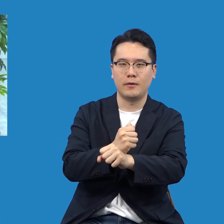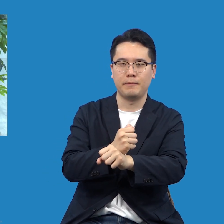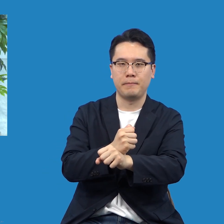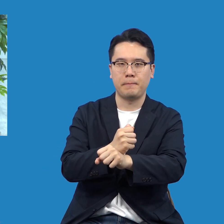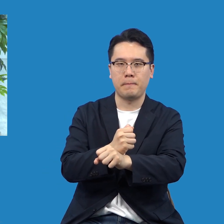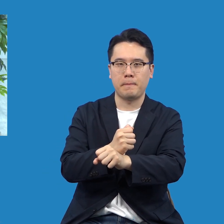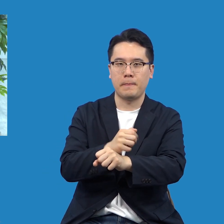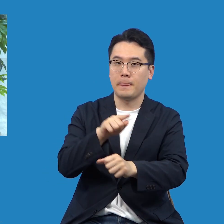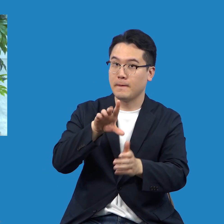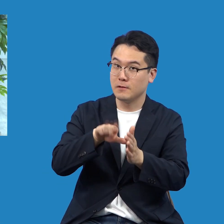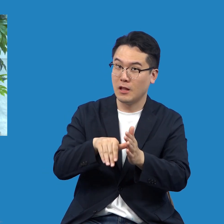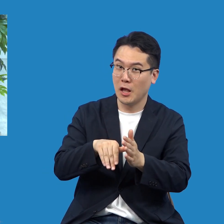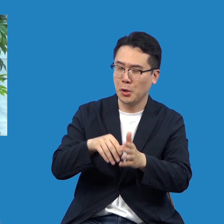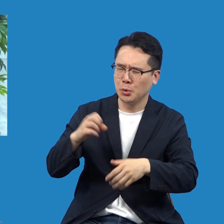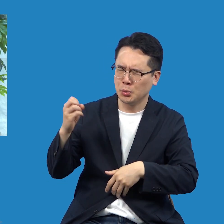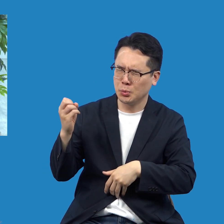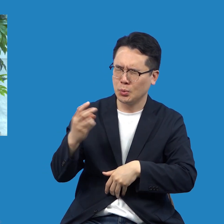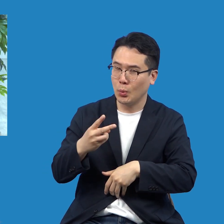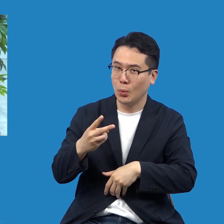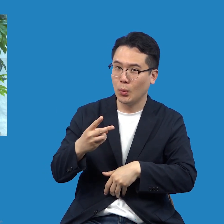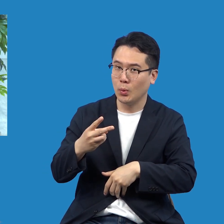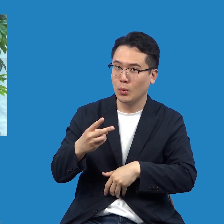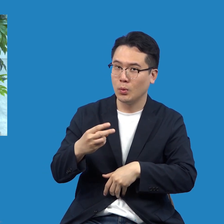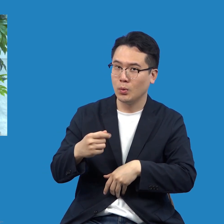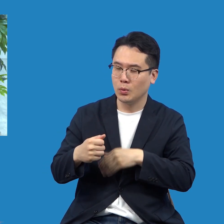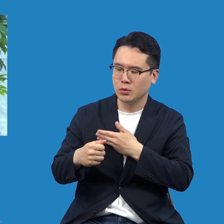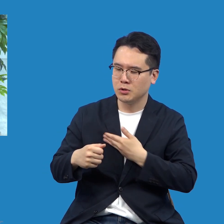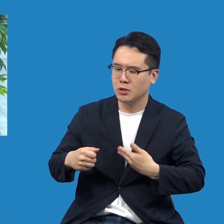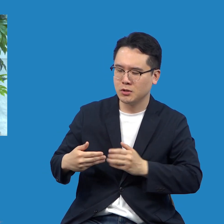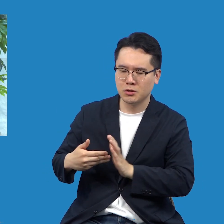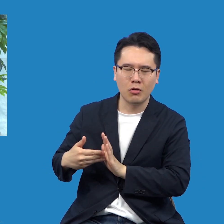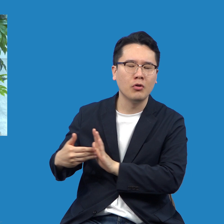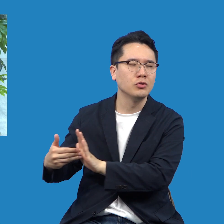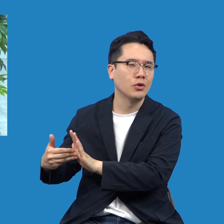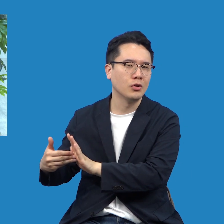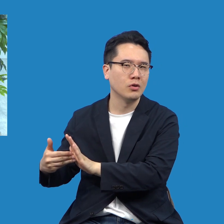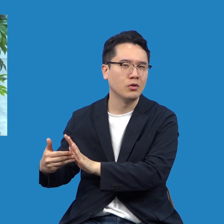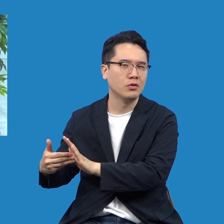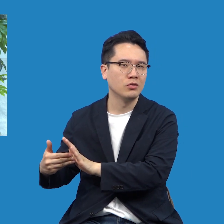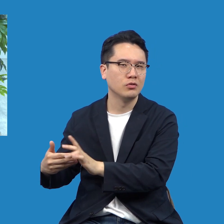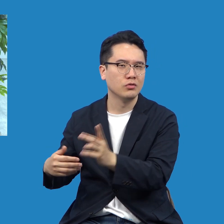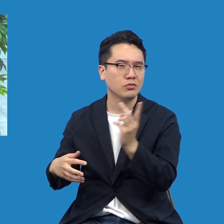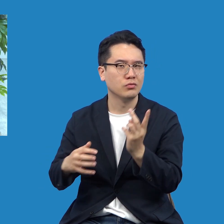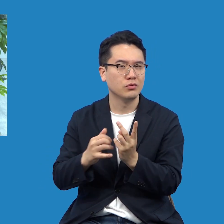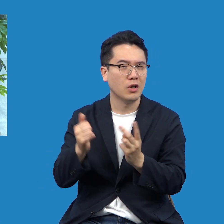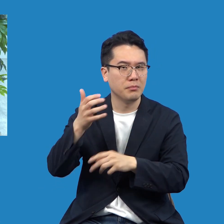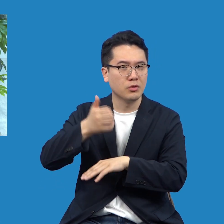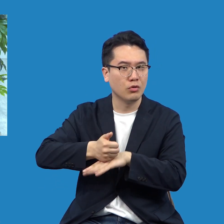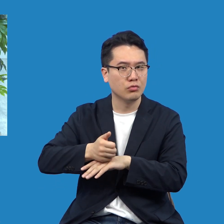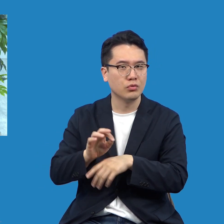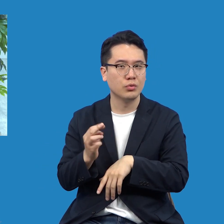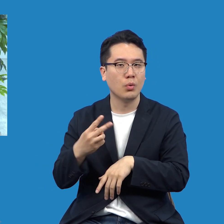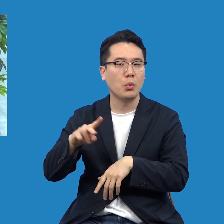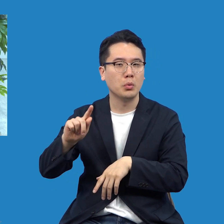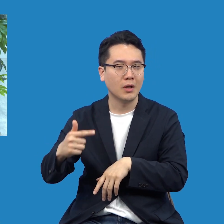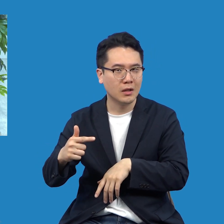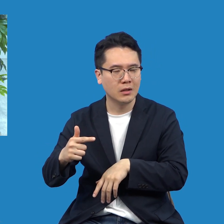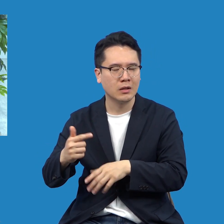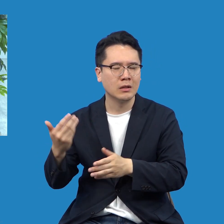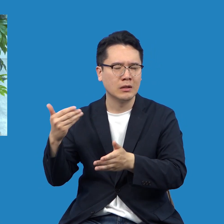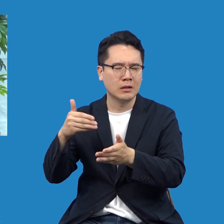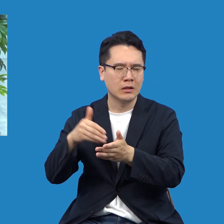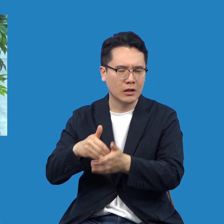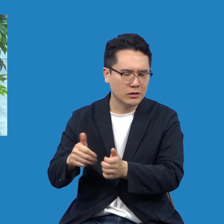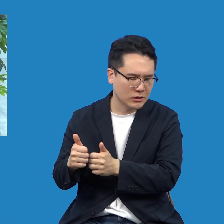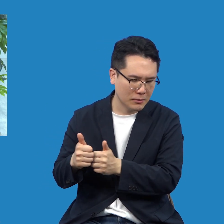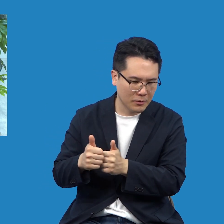그때 엘리사는 또 거절했습니다. 두 사람은 요단까지 함께 갔습니다. 그러자